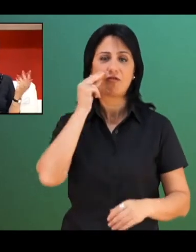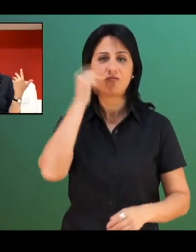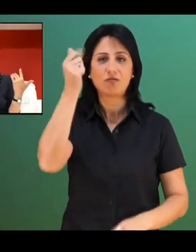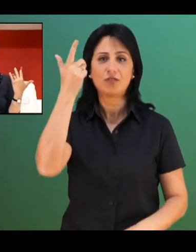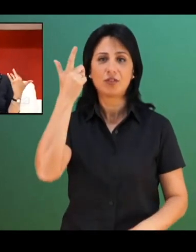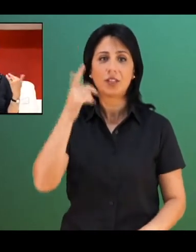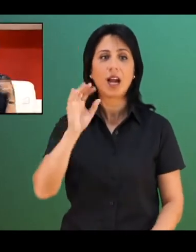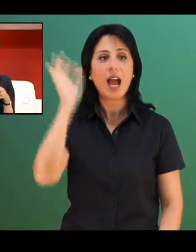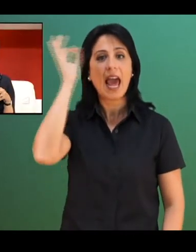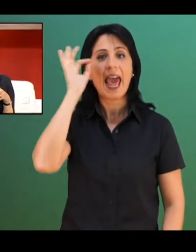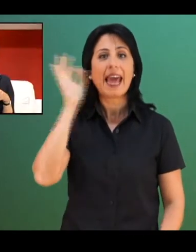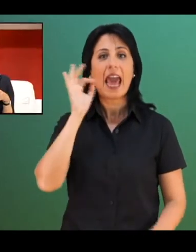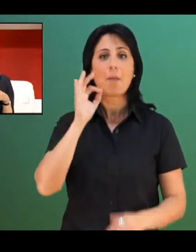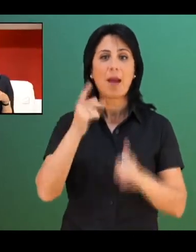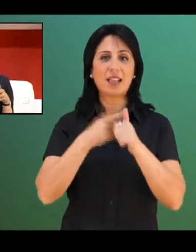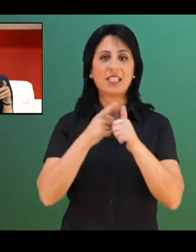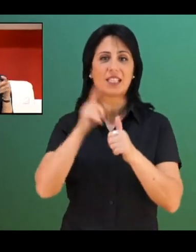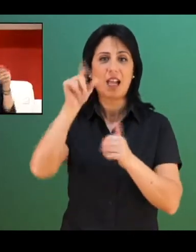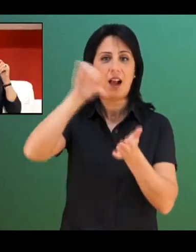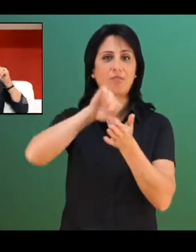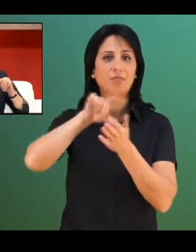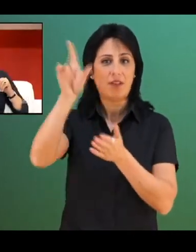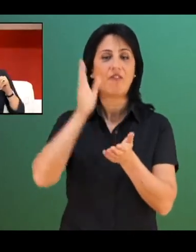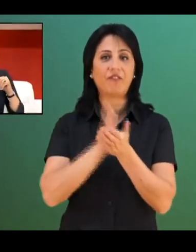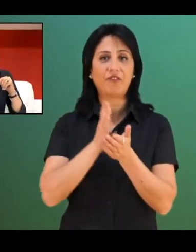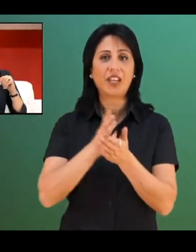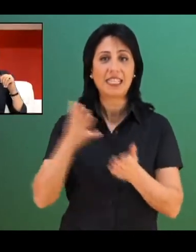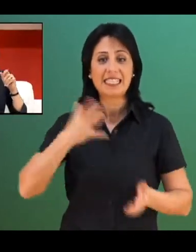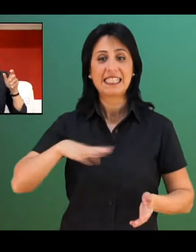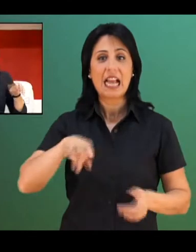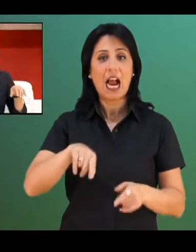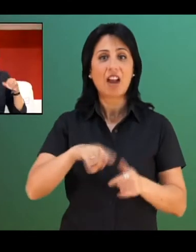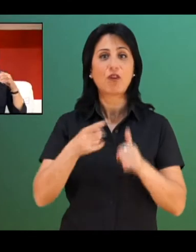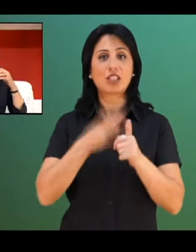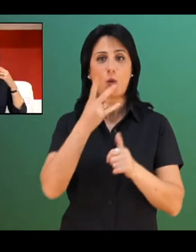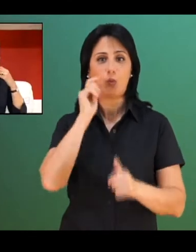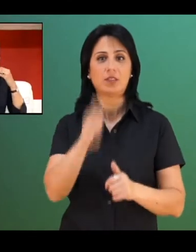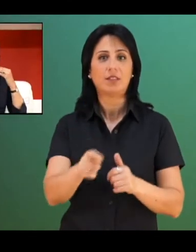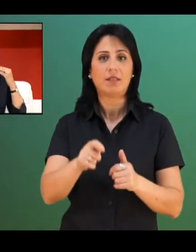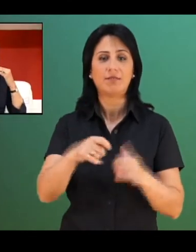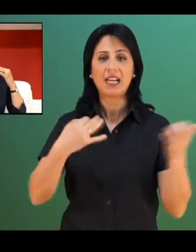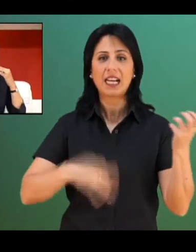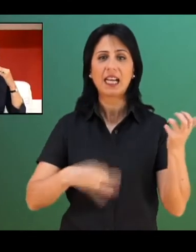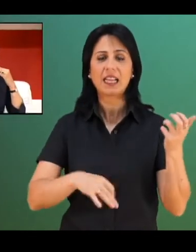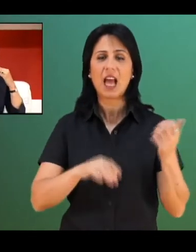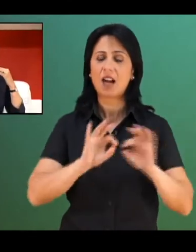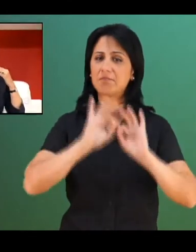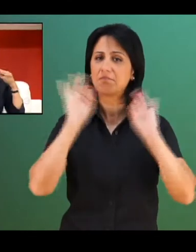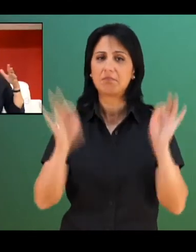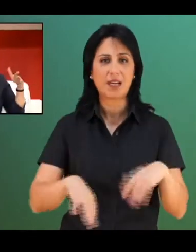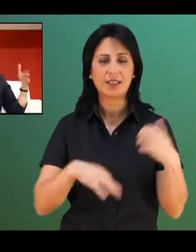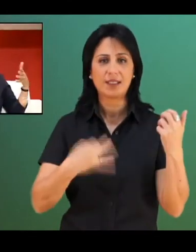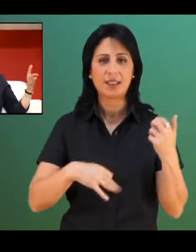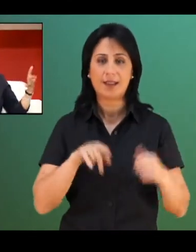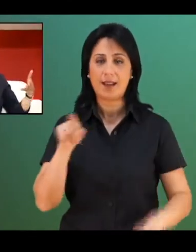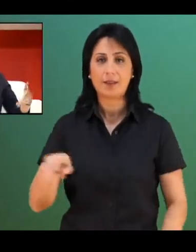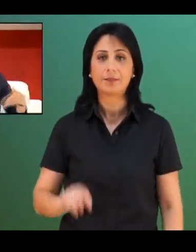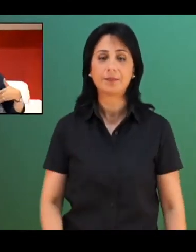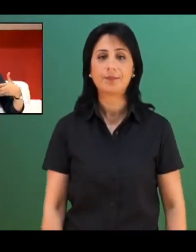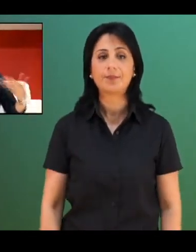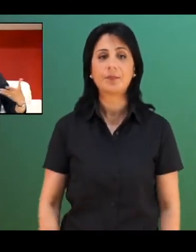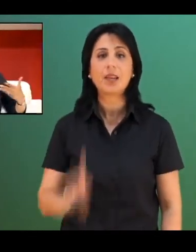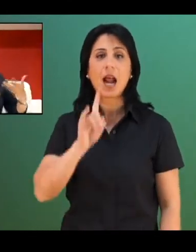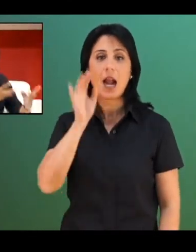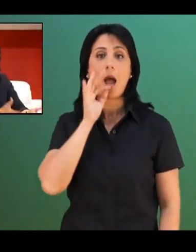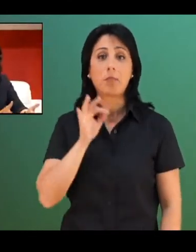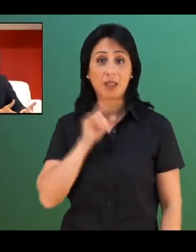ის ის ის ის ის ის ის ის ის ის ის ის ის ის ის ის ის ის ის ის ის ის ის ის ის ის ის ის ის ის ის ის ის ის ის რა მითხრა, იცი ეგეთი რაღაცა მითხრა, რომ მე ხა ნიჭიერში